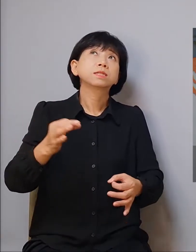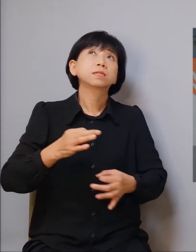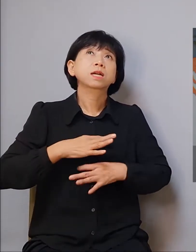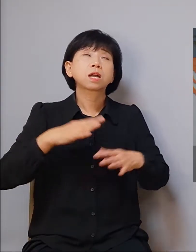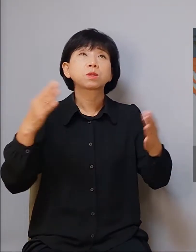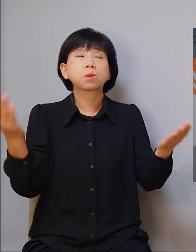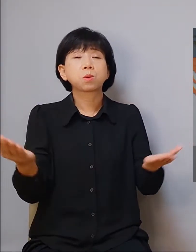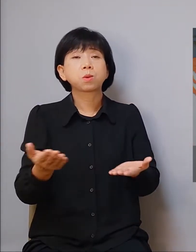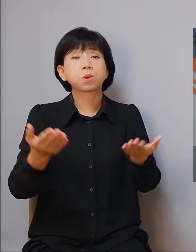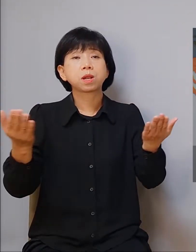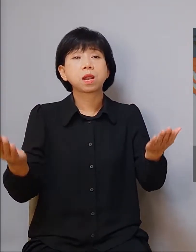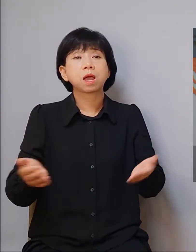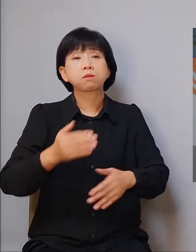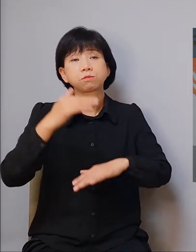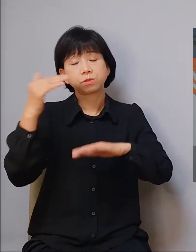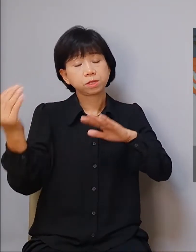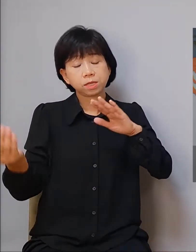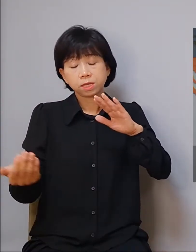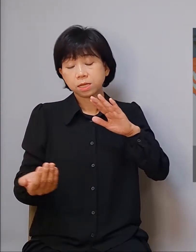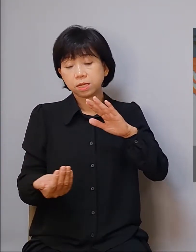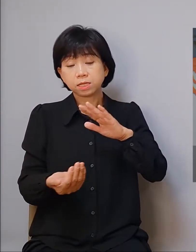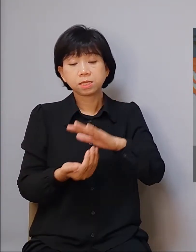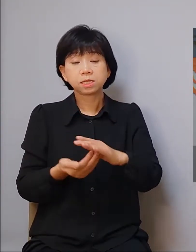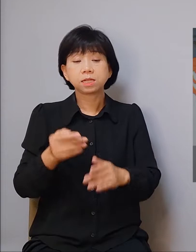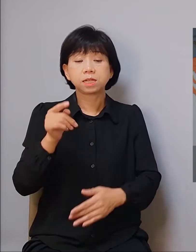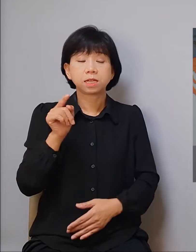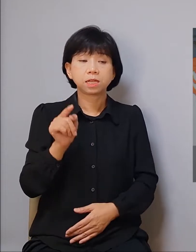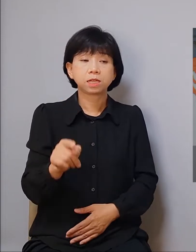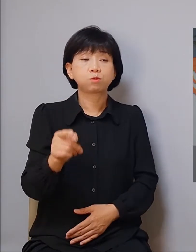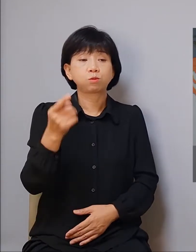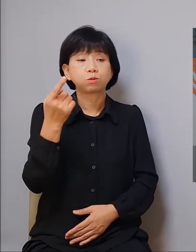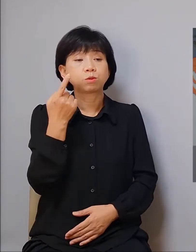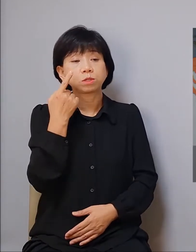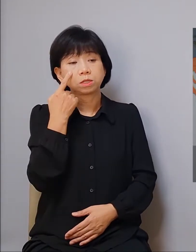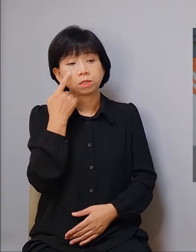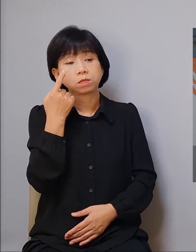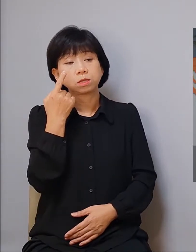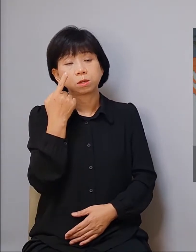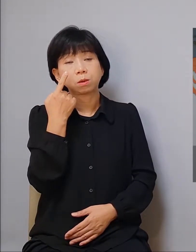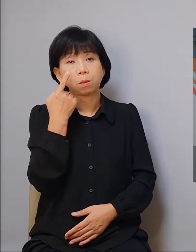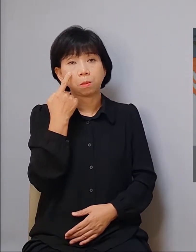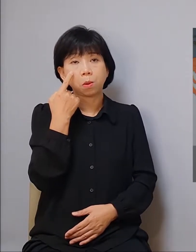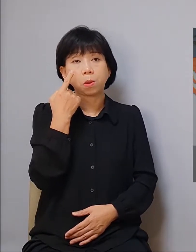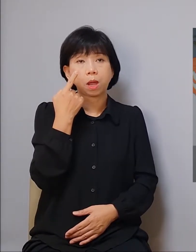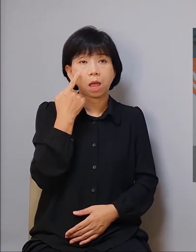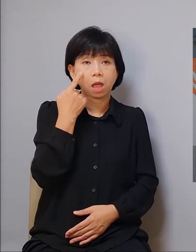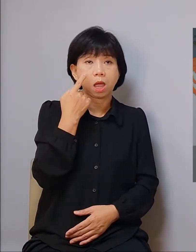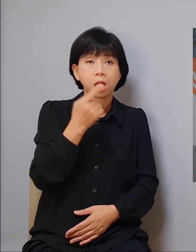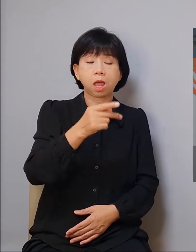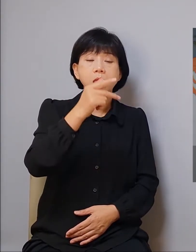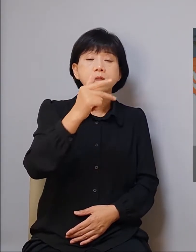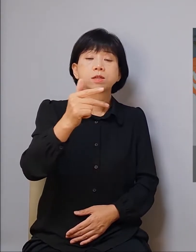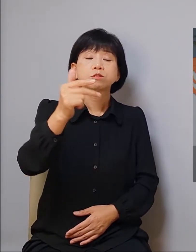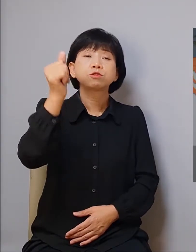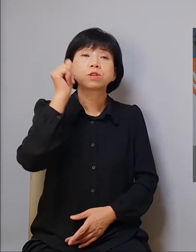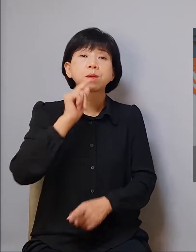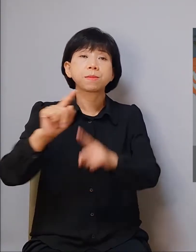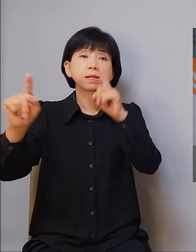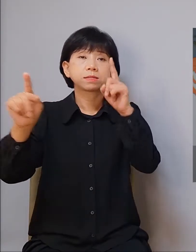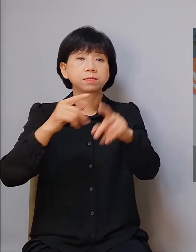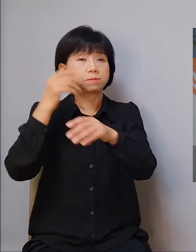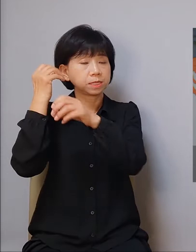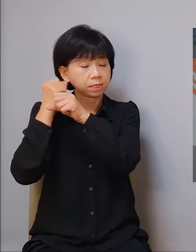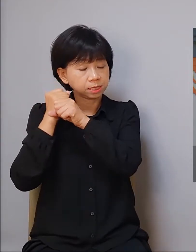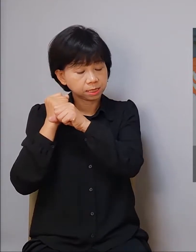오늘 그가 놀라운 일을 이루시는 것 보라.